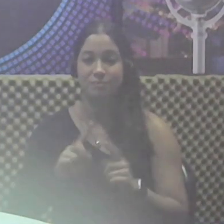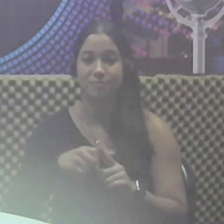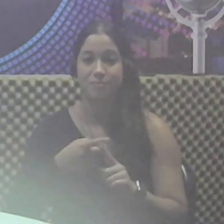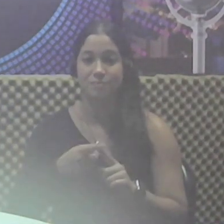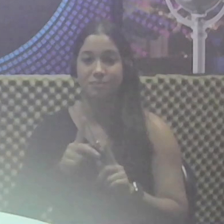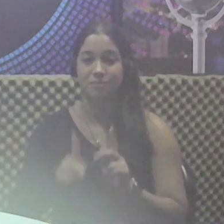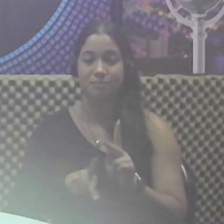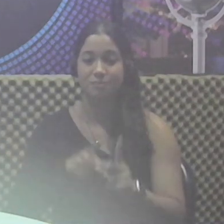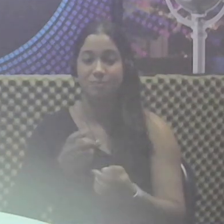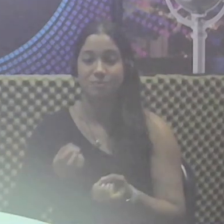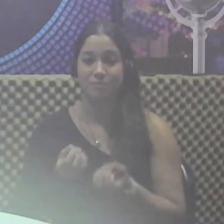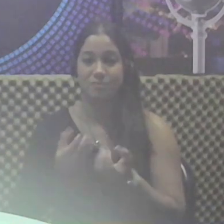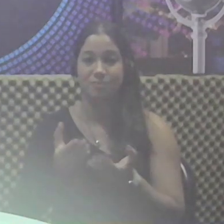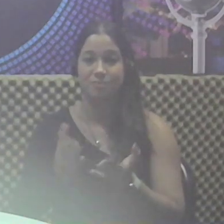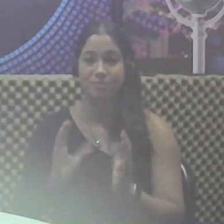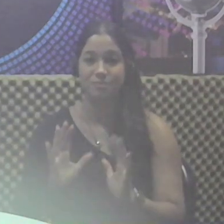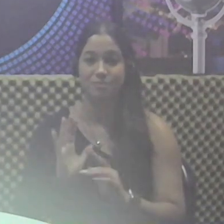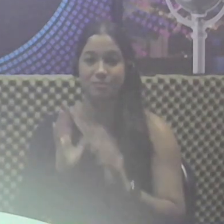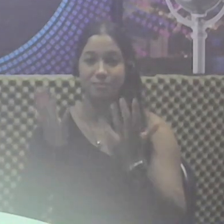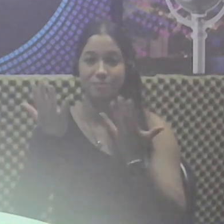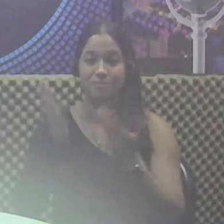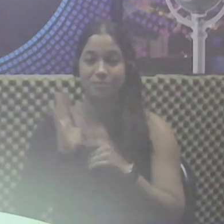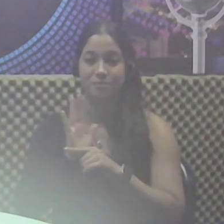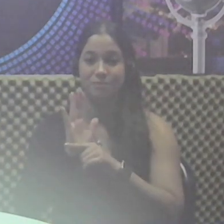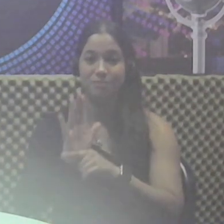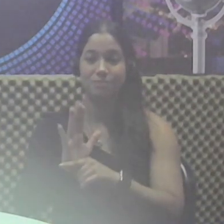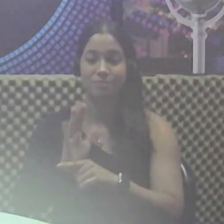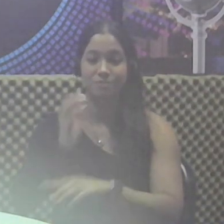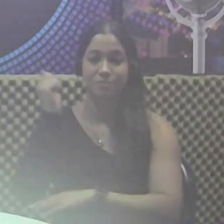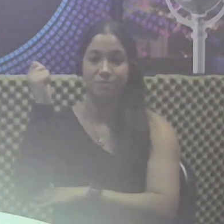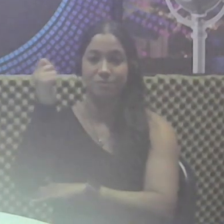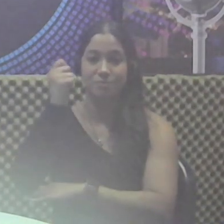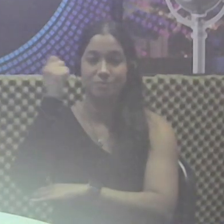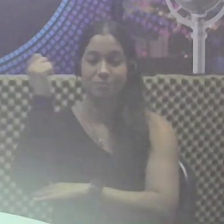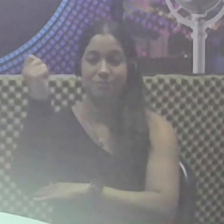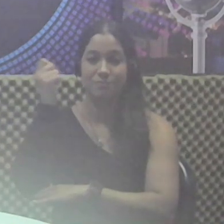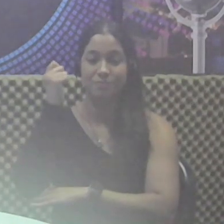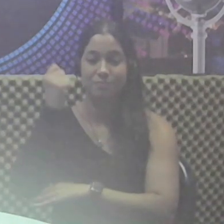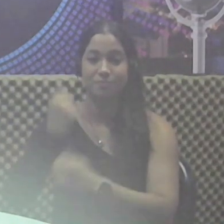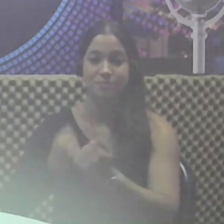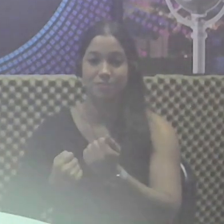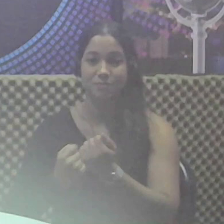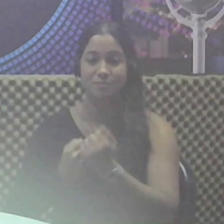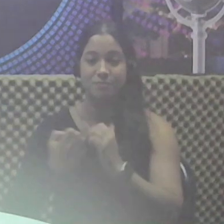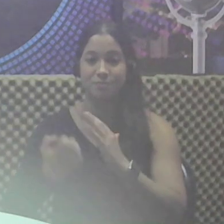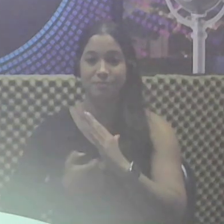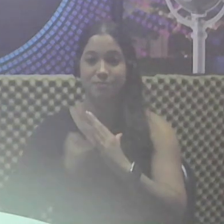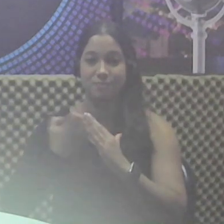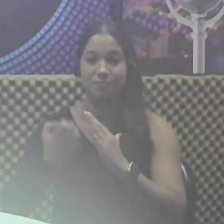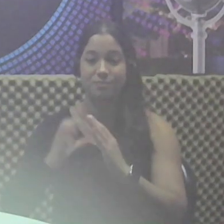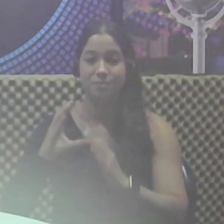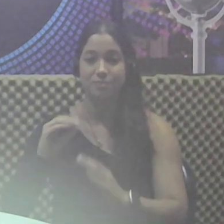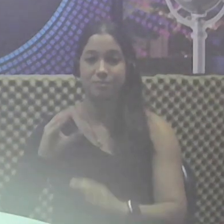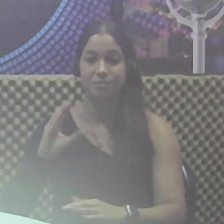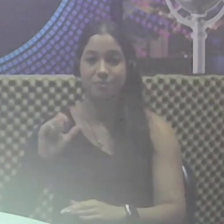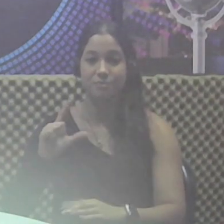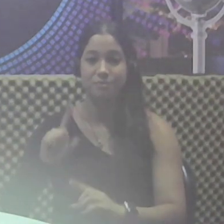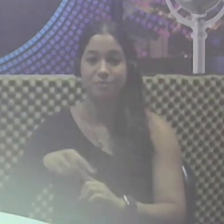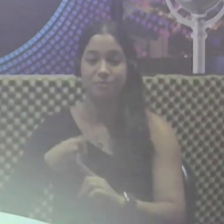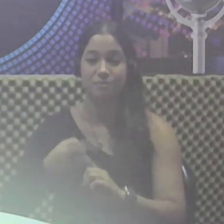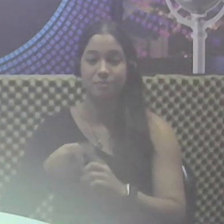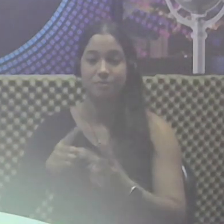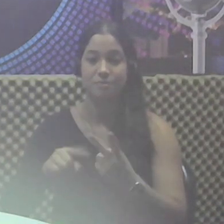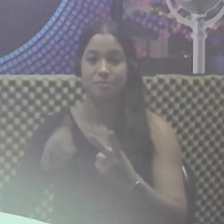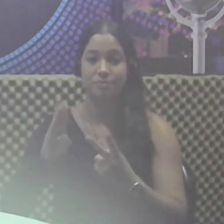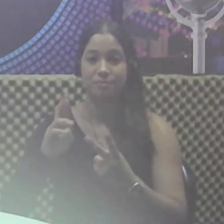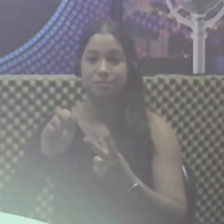população durante a campanha Ajude o Rio Grande do Sul. Com apoio das empresas Cocal e Braspress,